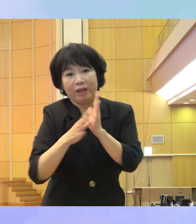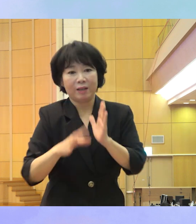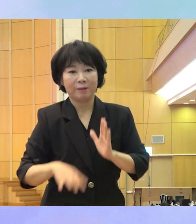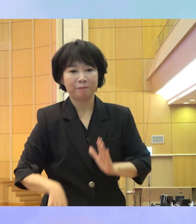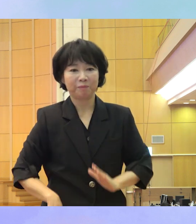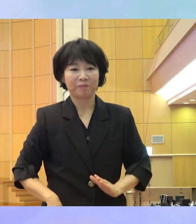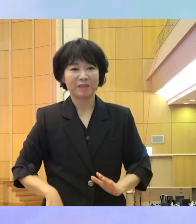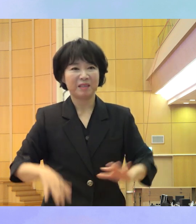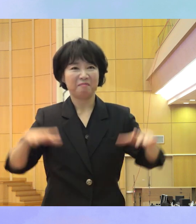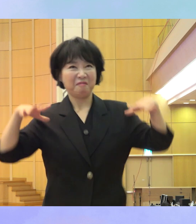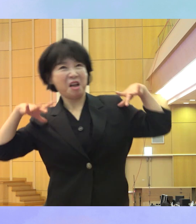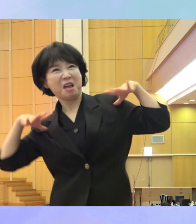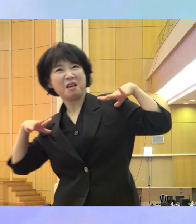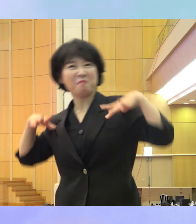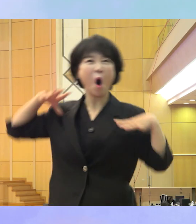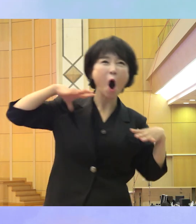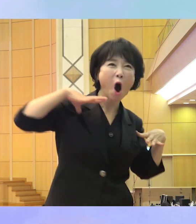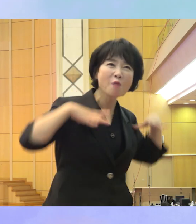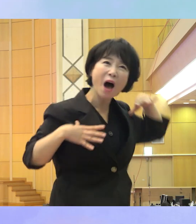야!